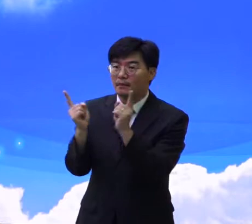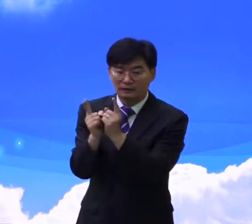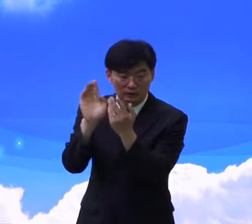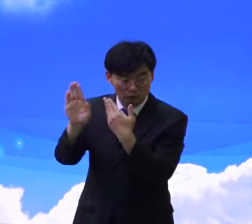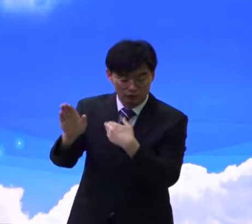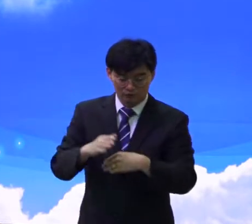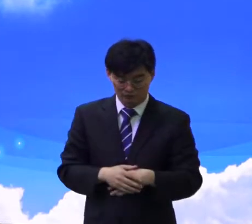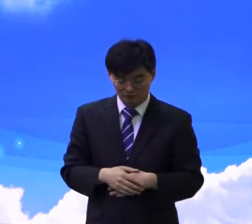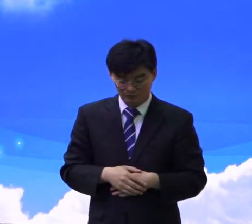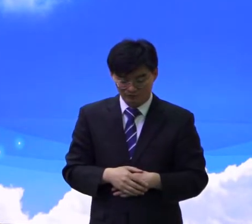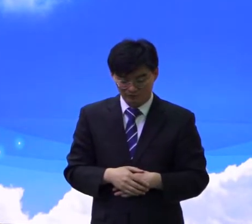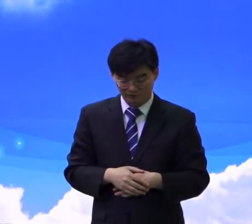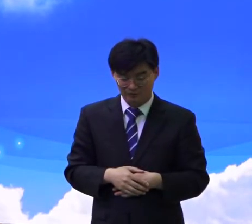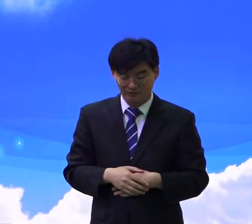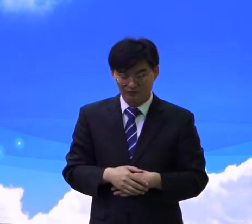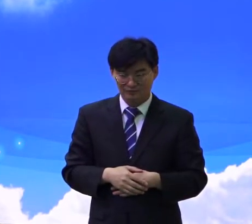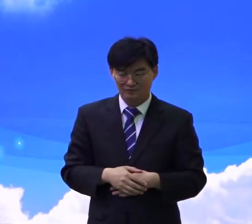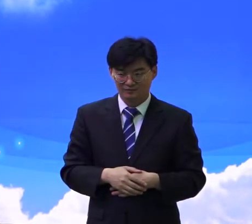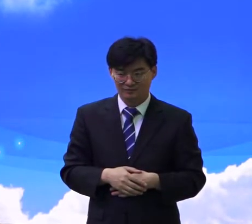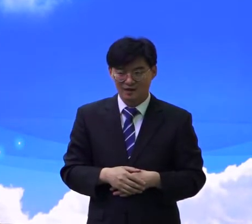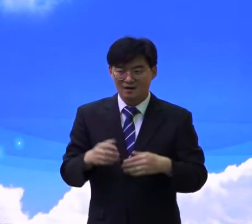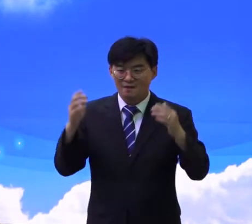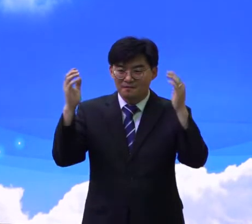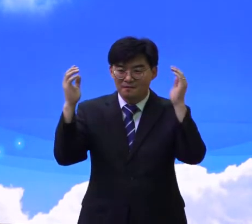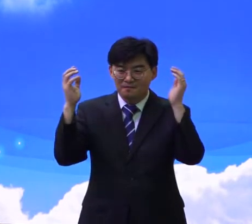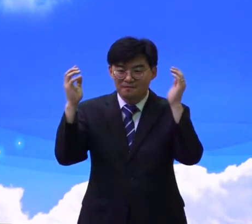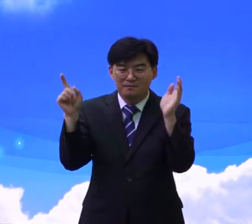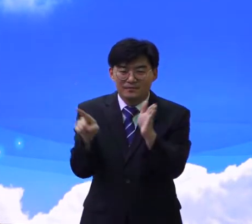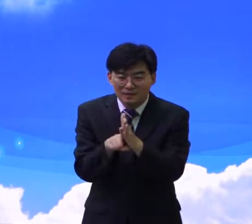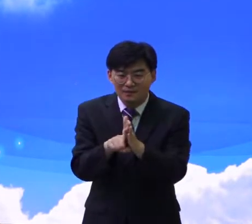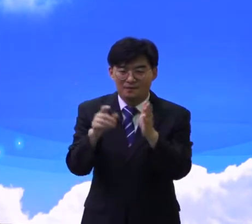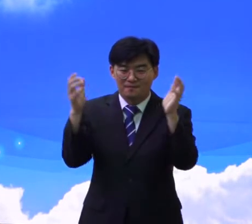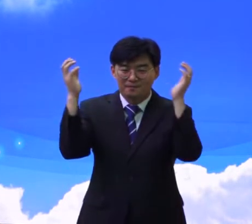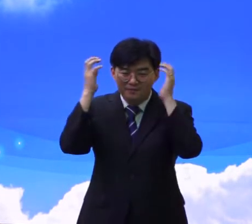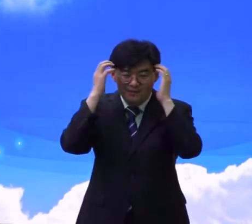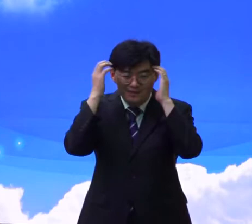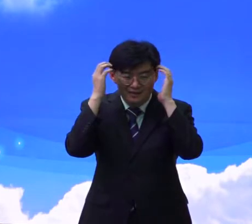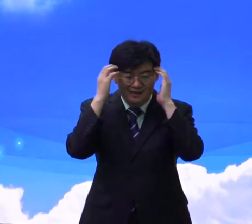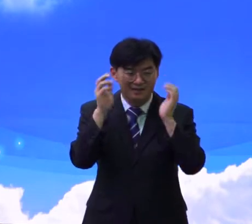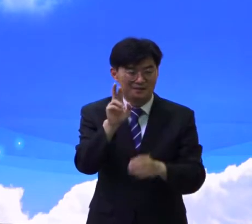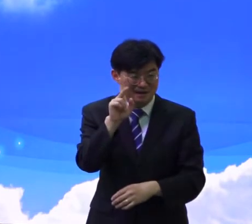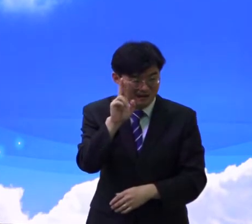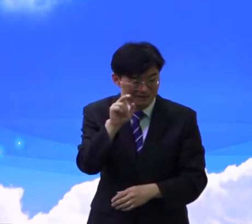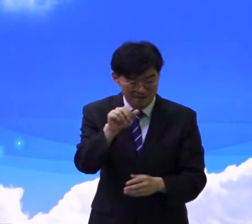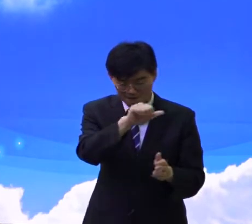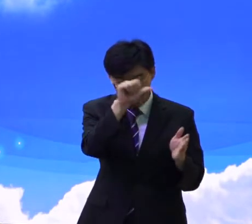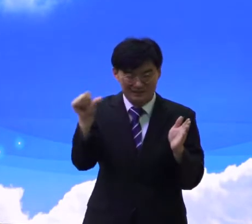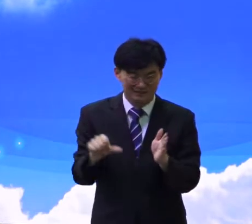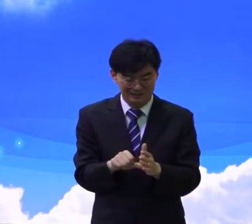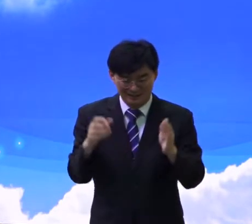왔습니다. 쉼없이 정말로 고난이 왔고 마지막에는 숭배하는 상황까지 갔습니다.